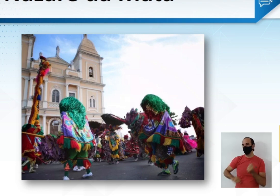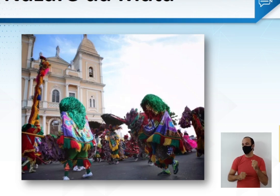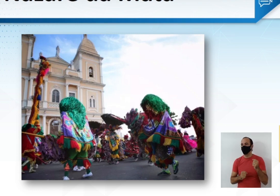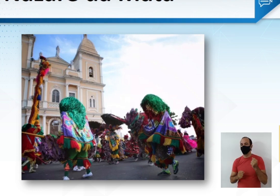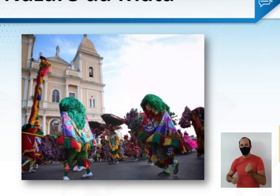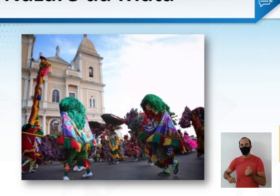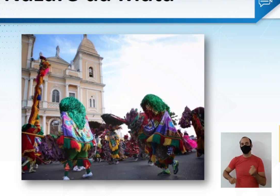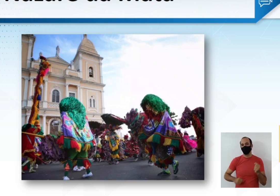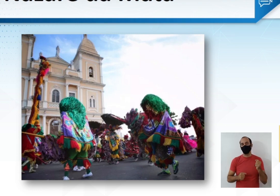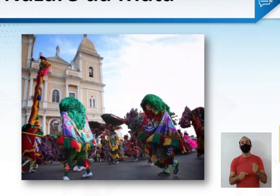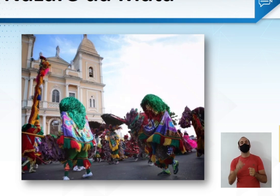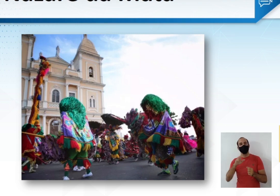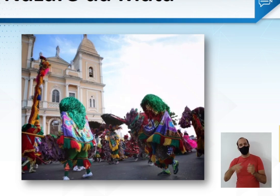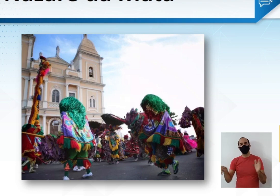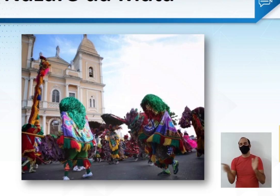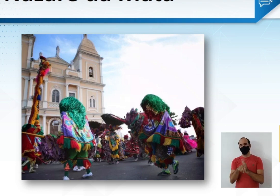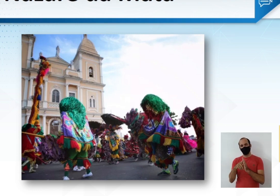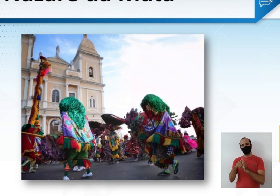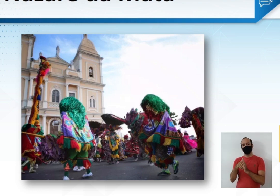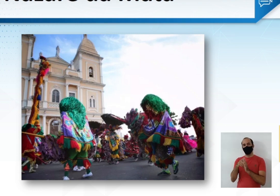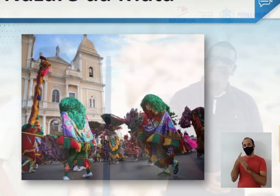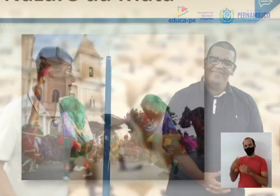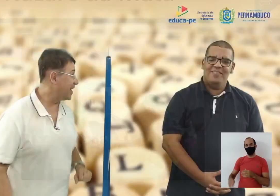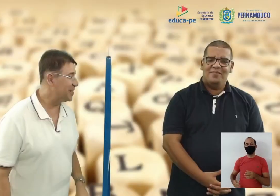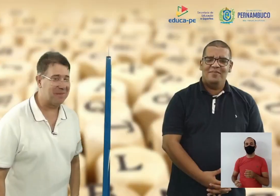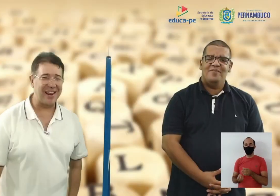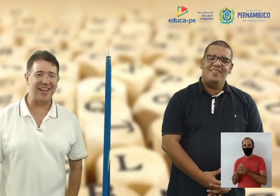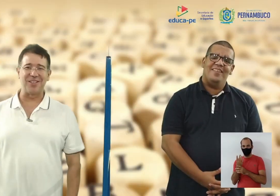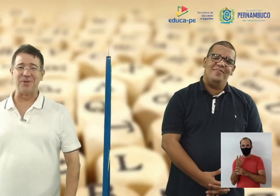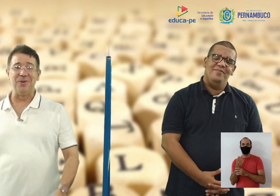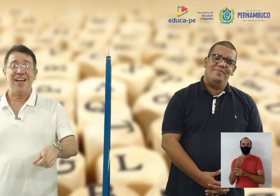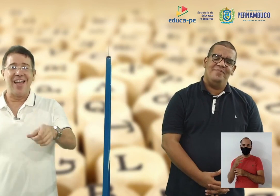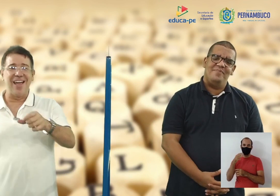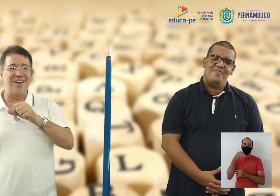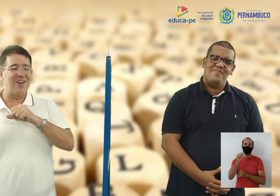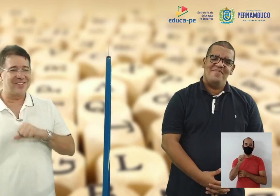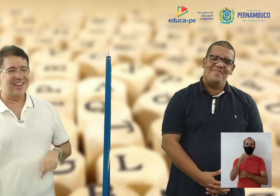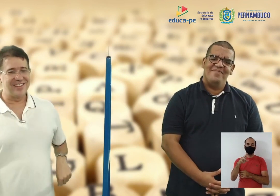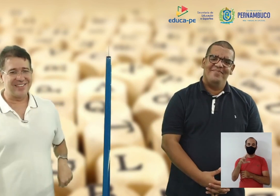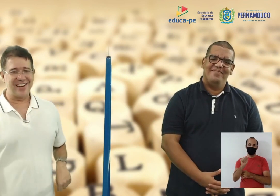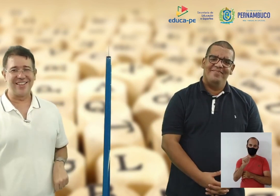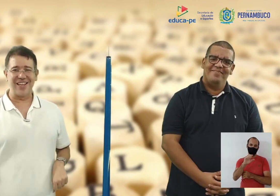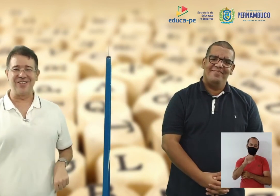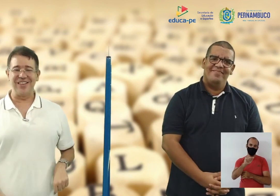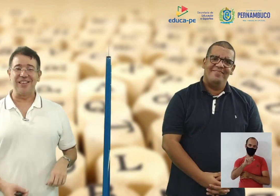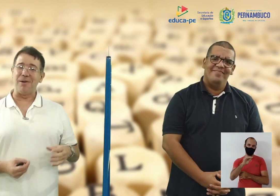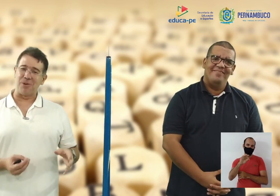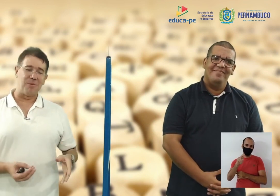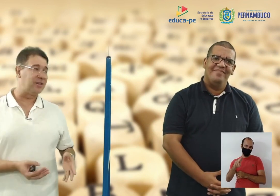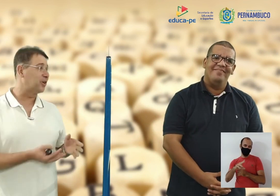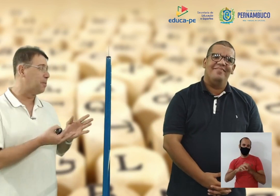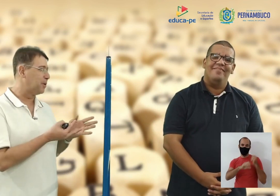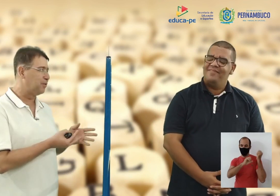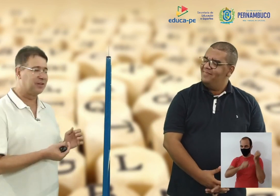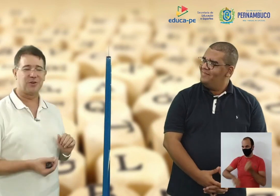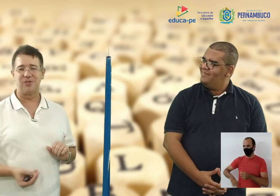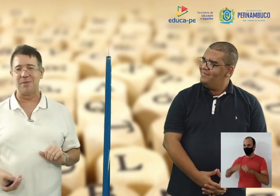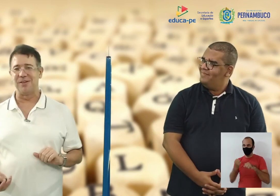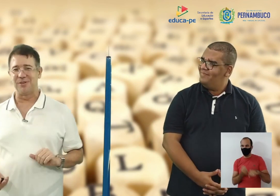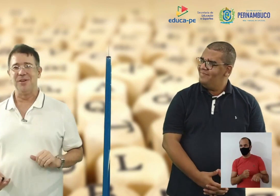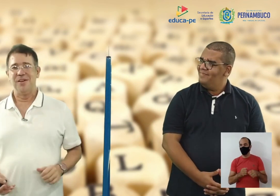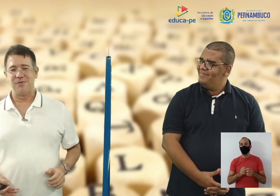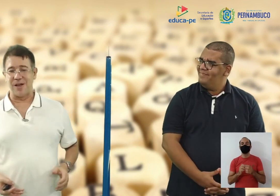do maracatu. Maracatu. Bem lembrado, terra do maracatu. Eu gostaria de salientar o seguinte: Mauro Mota, como o